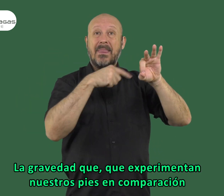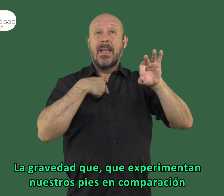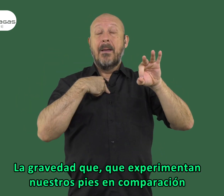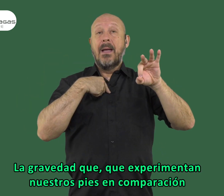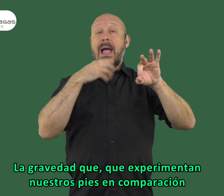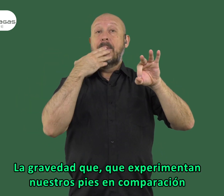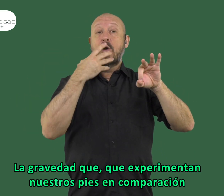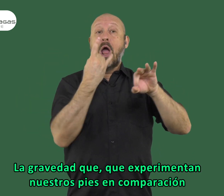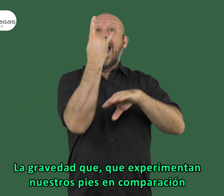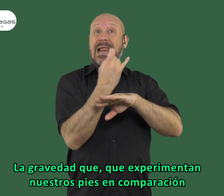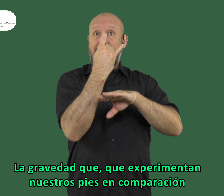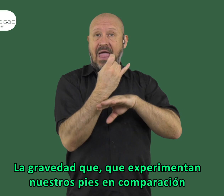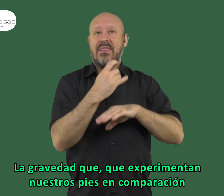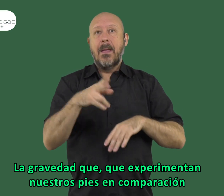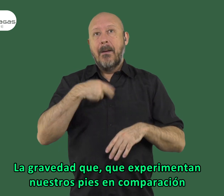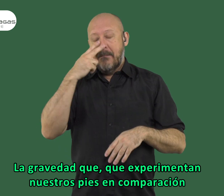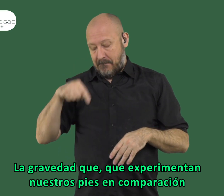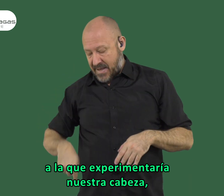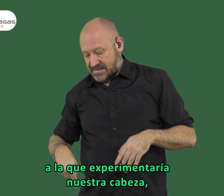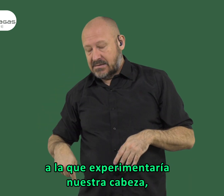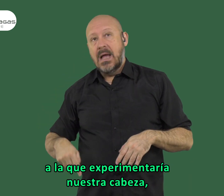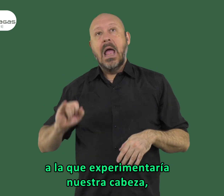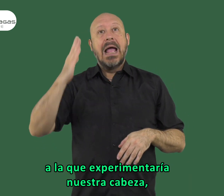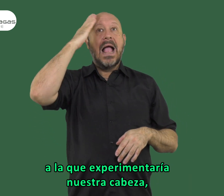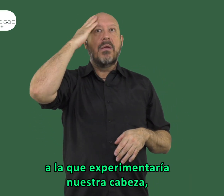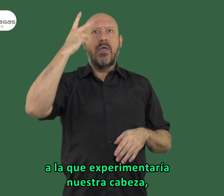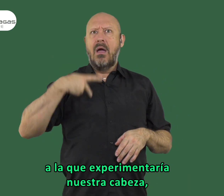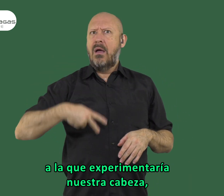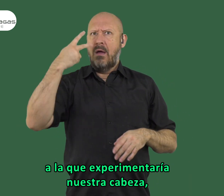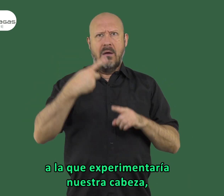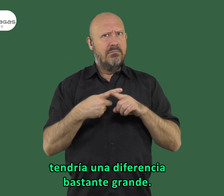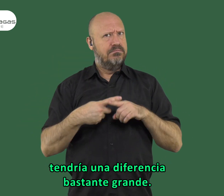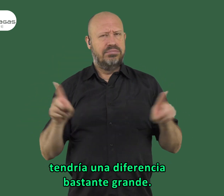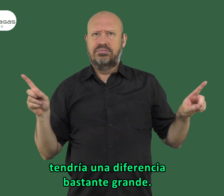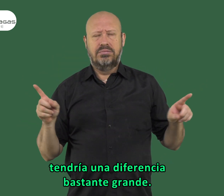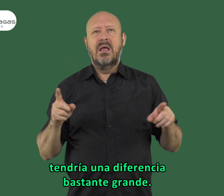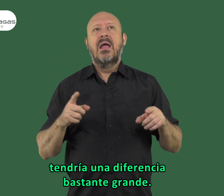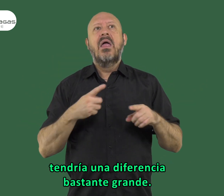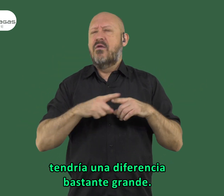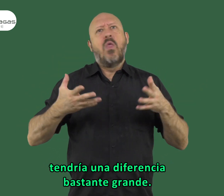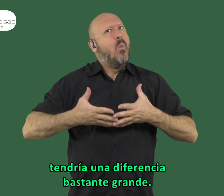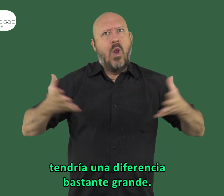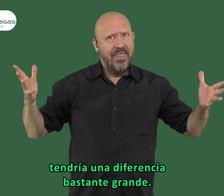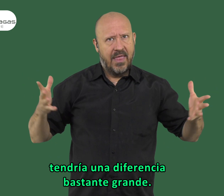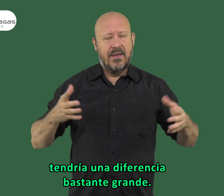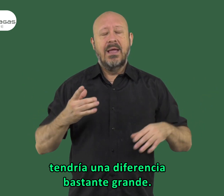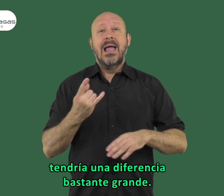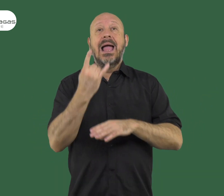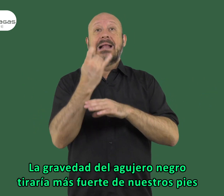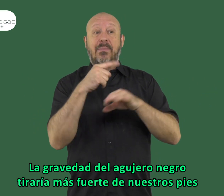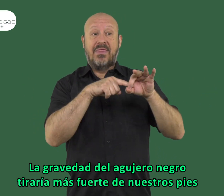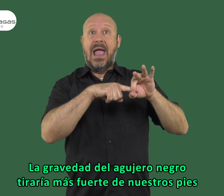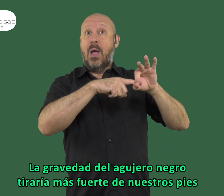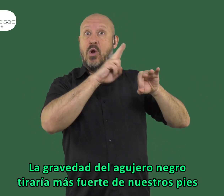experimentan nuestros pies en comparación a la que experimentaría nuestra cabeza tendría una diferencia bastante grande.